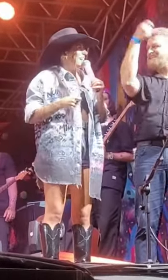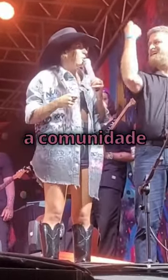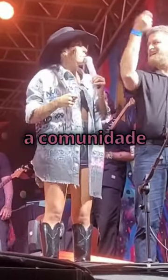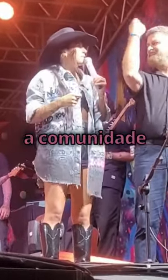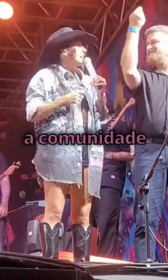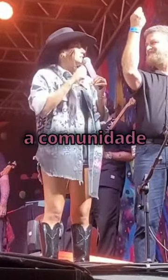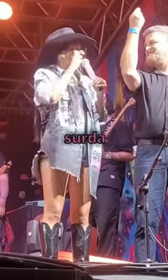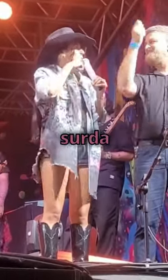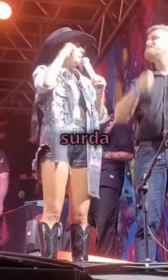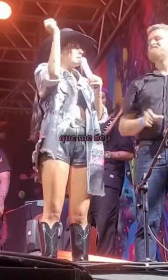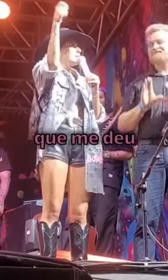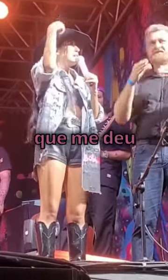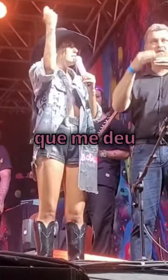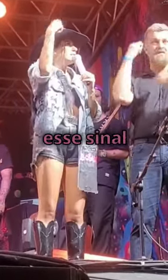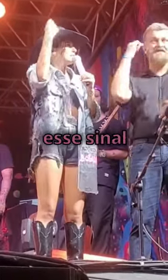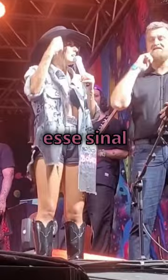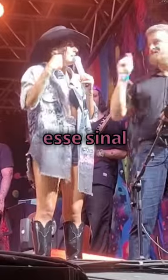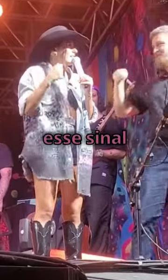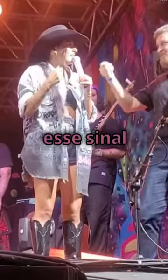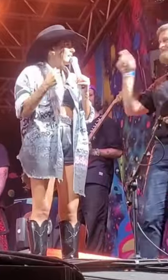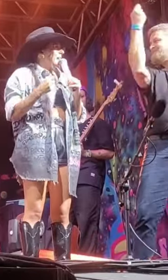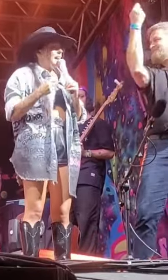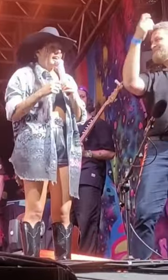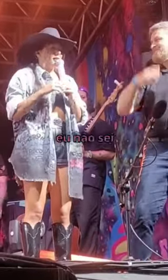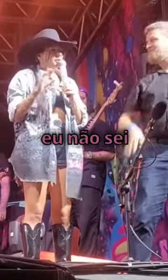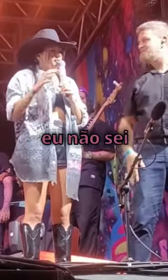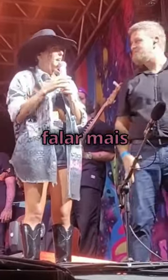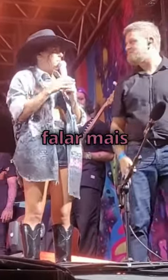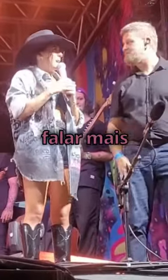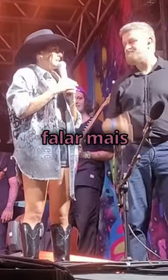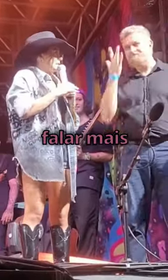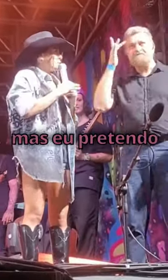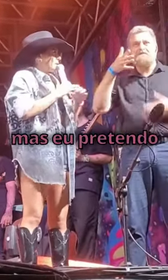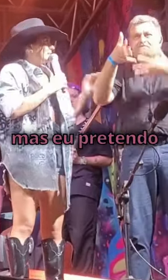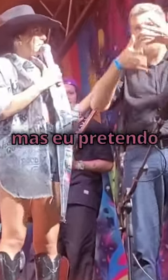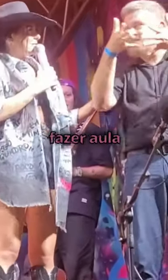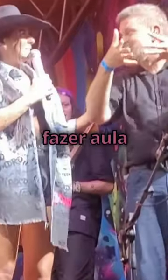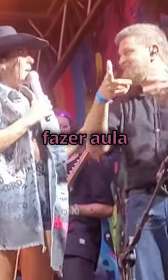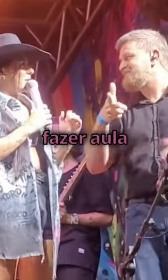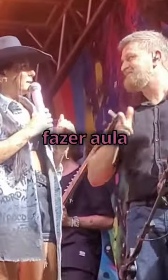A comunidade surda que me deu esse sinal. Eu não sei falar mais, mas eu pretendo fazer algo.